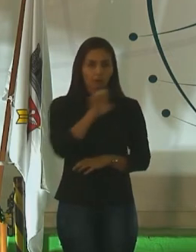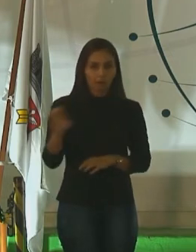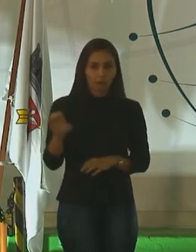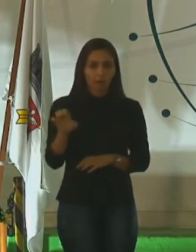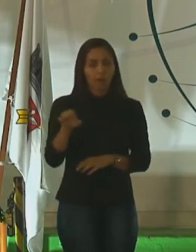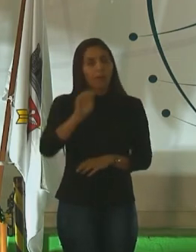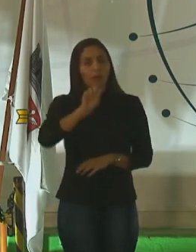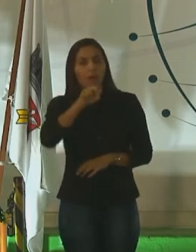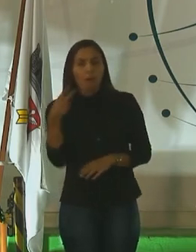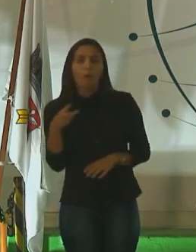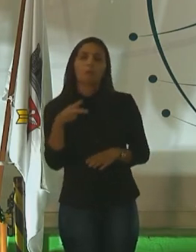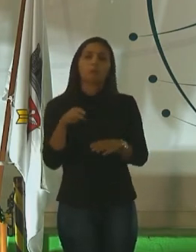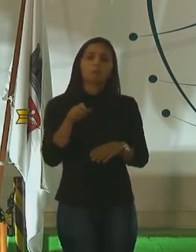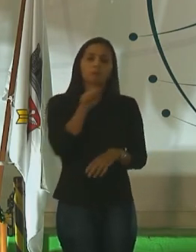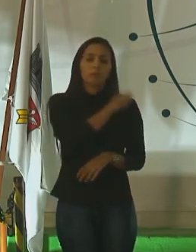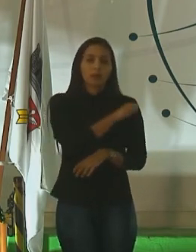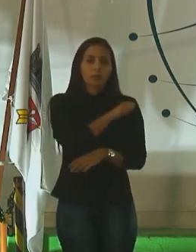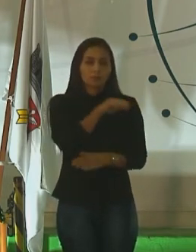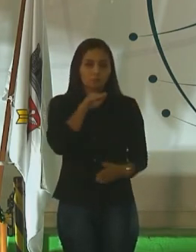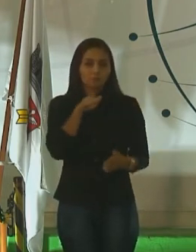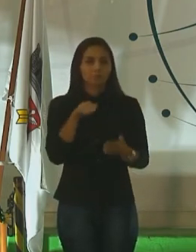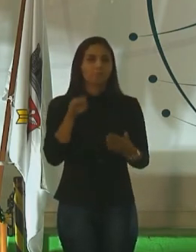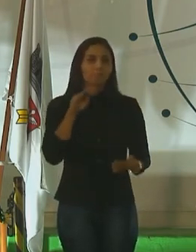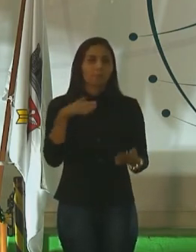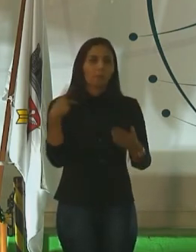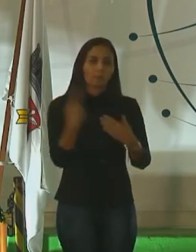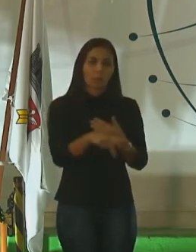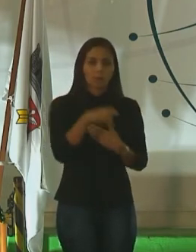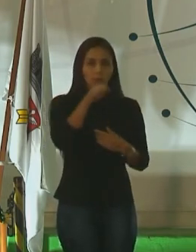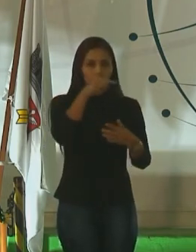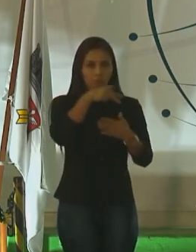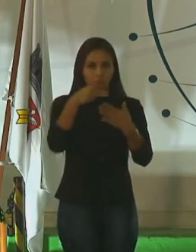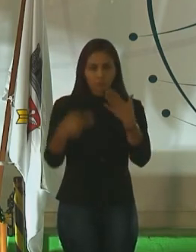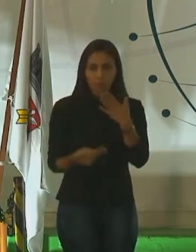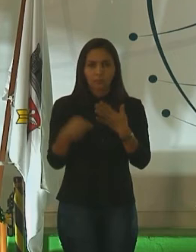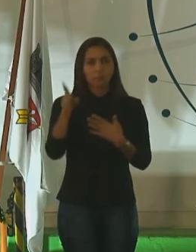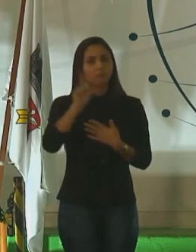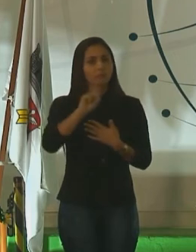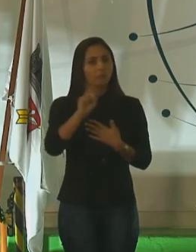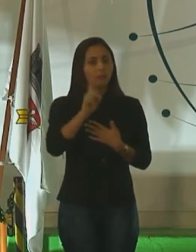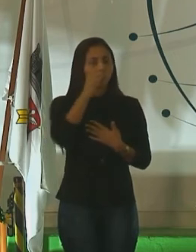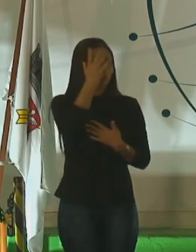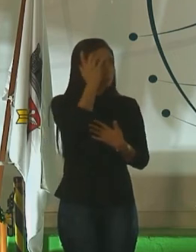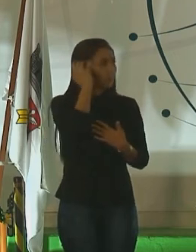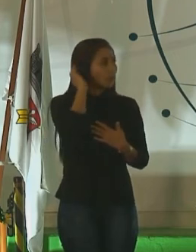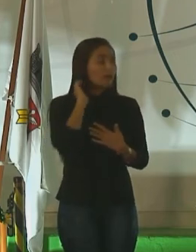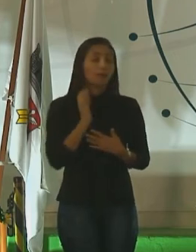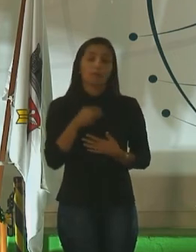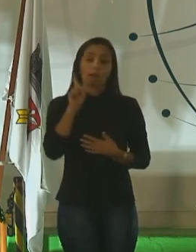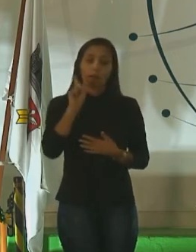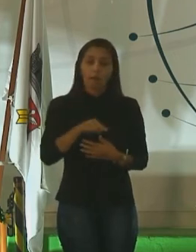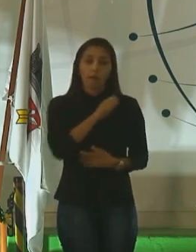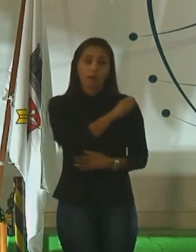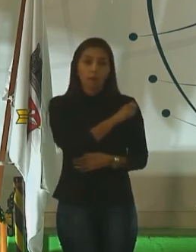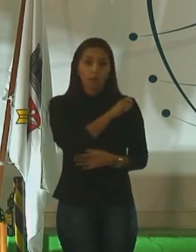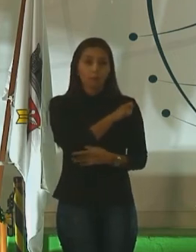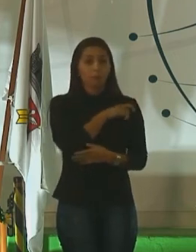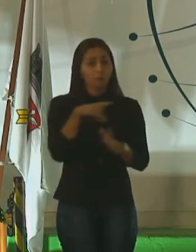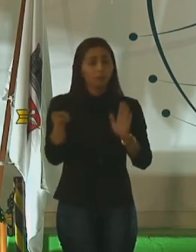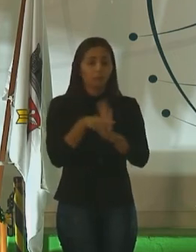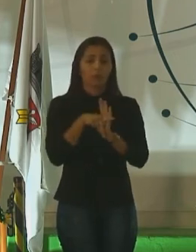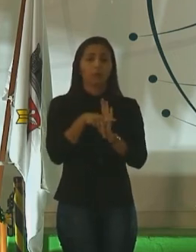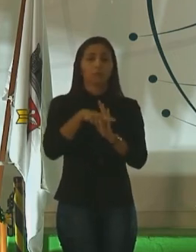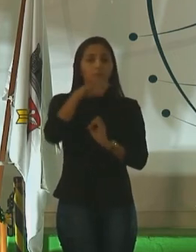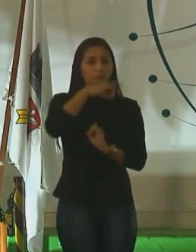NAP. Né? Ele chega e não deve ser necessariamente só visto como aluno do NAP. Ele é aluno do instituto, ele é aluno